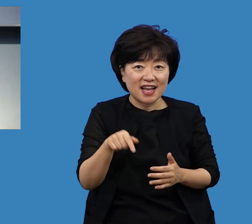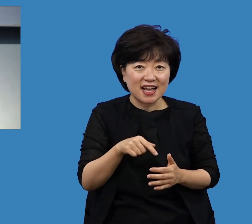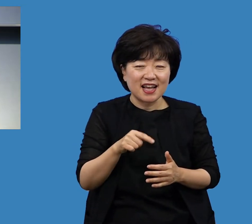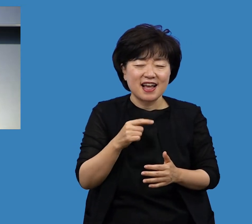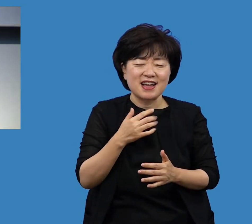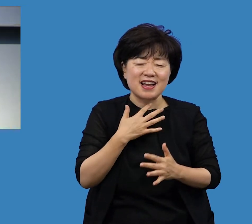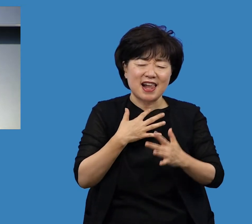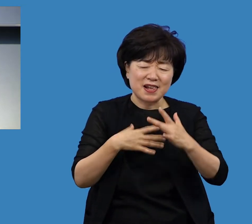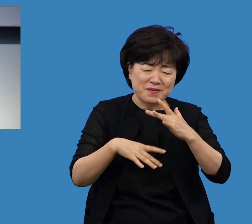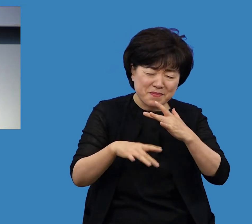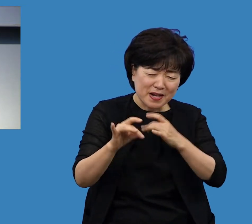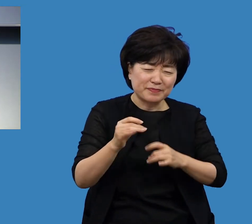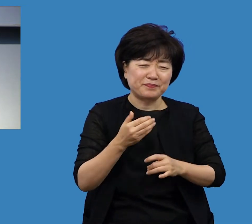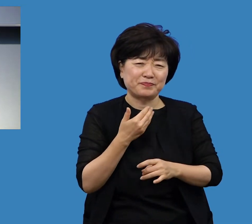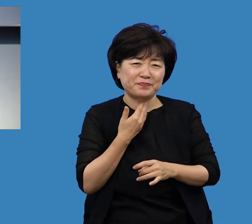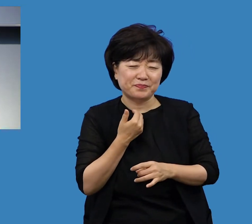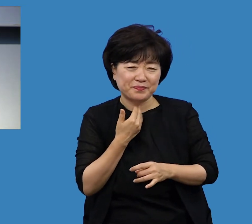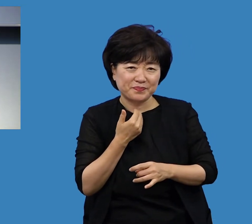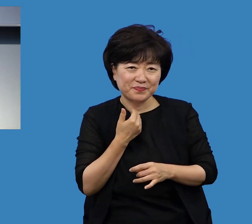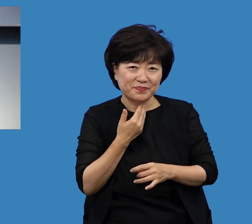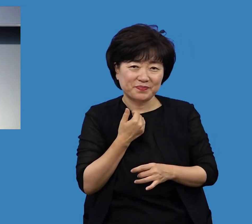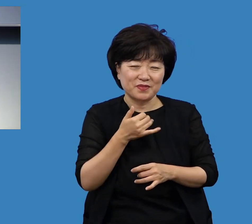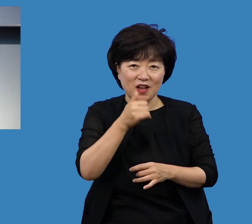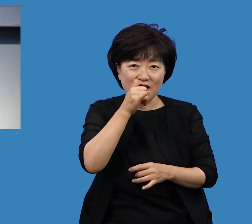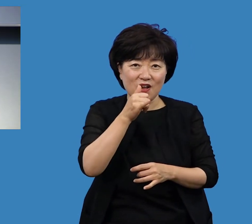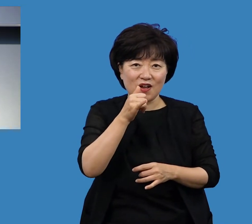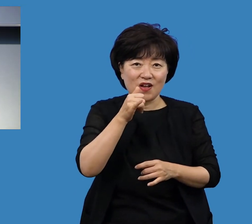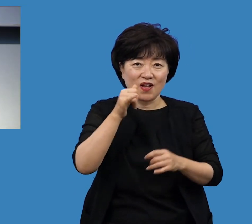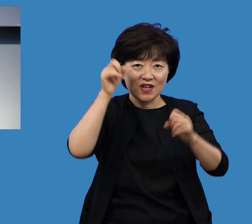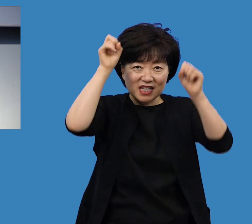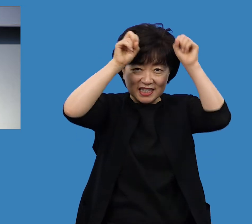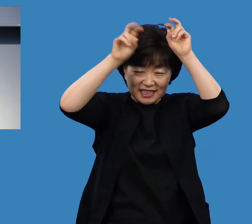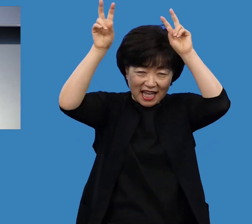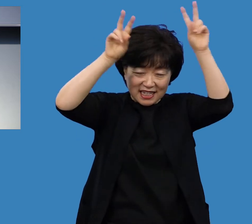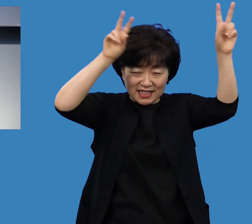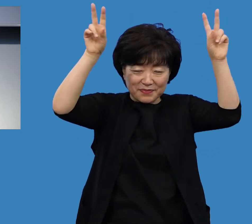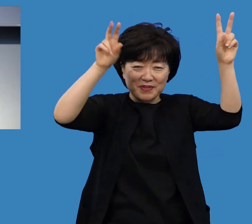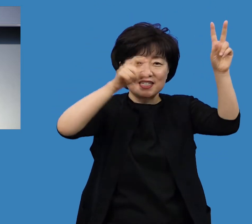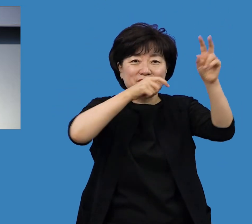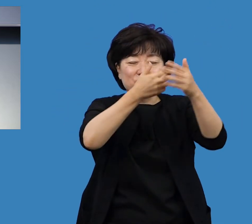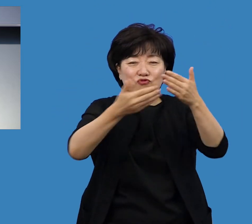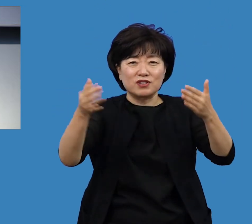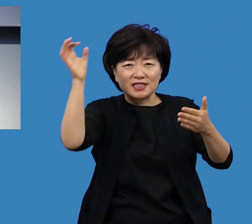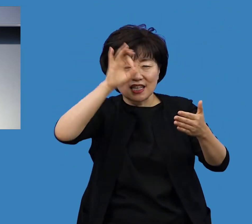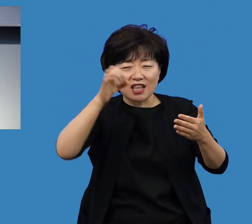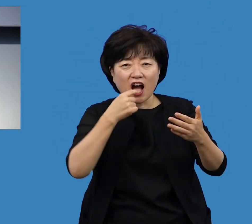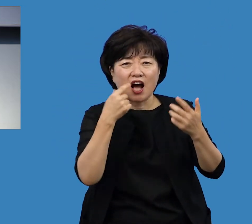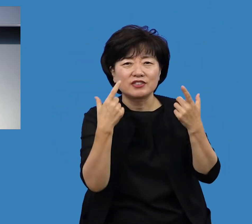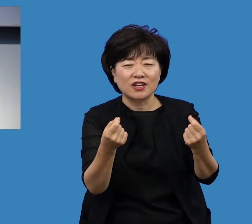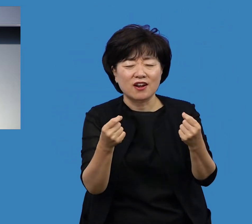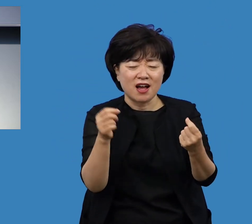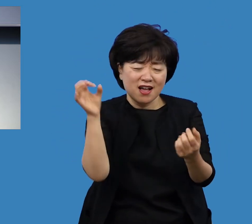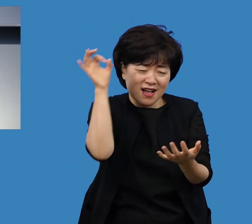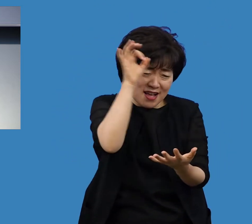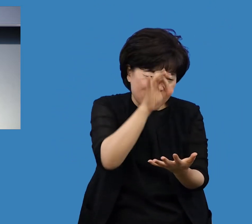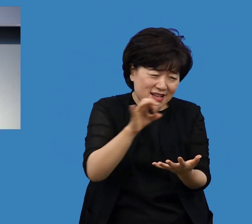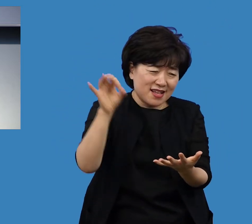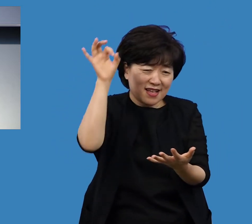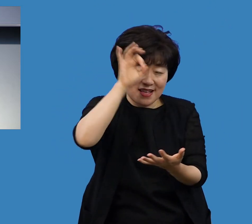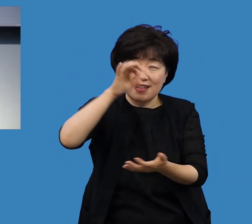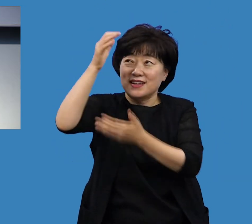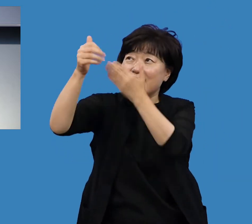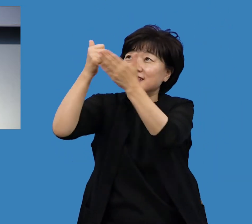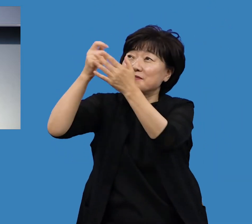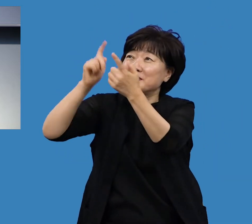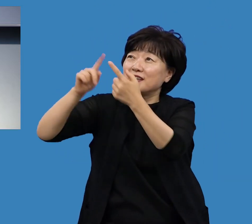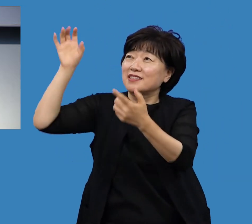갈망과 갈급함이 일어난다는 거예요. 사슴이 시냇물을 찾기에 갈급한 것 같이 하나님을 찾기에 갈급한 마음들이 일어난다는